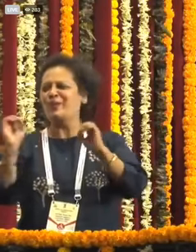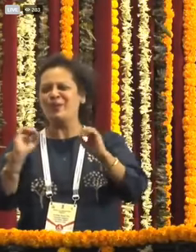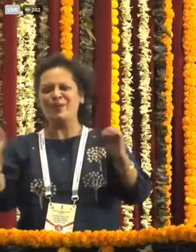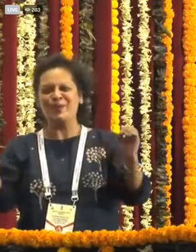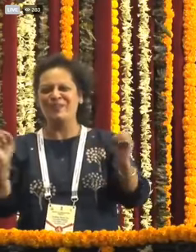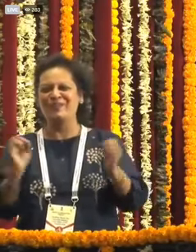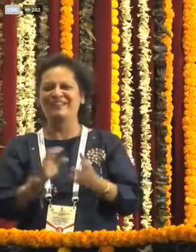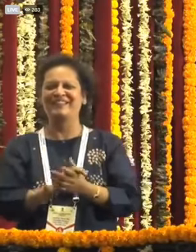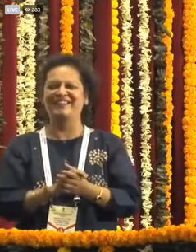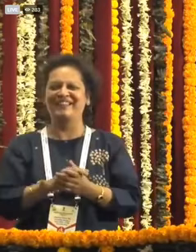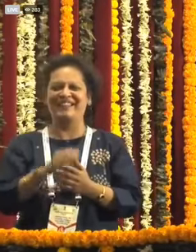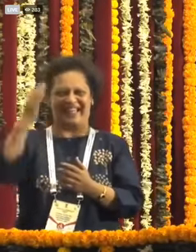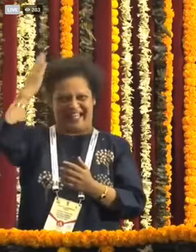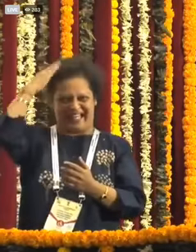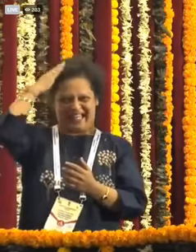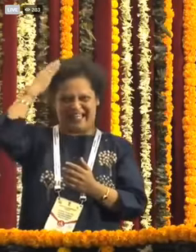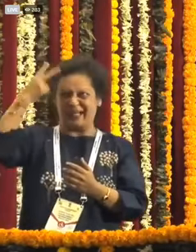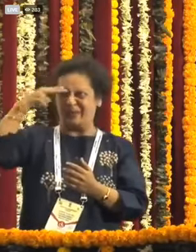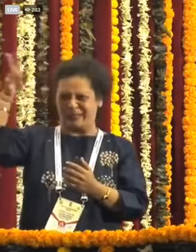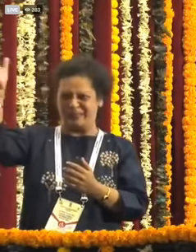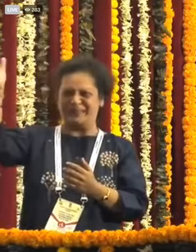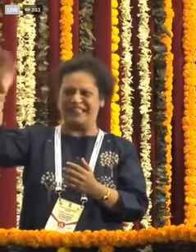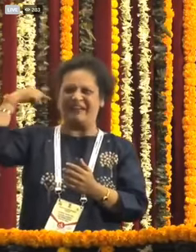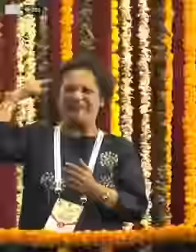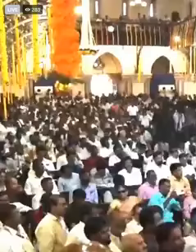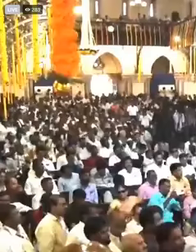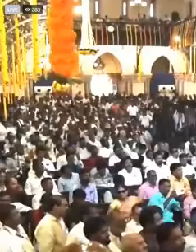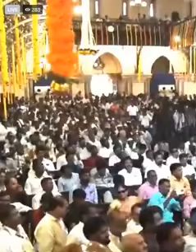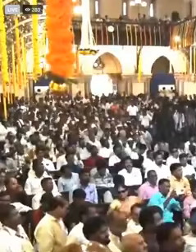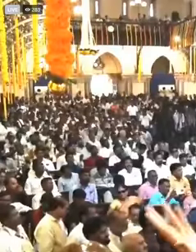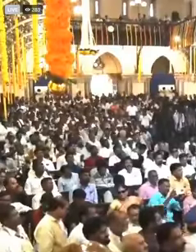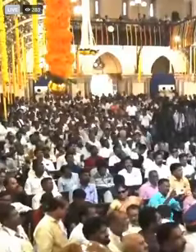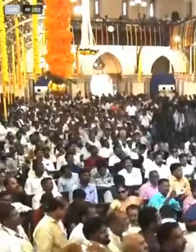खोके सरकार बोलणाऱ्याची डोकं तपासण्याची वेळ आलेली आहे। आता